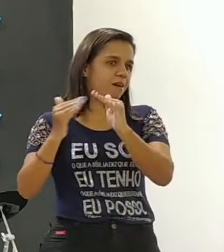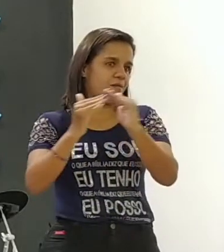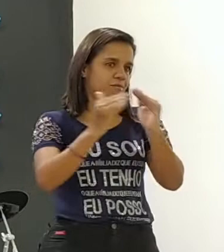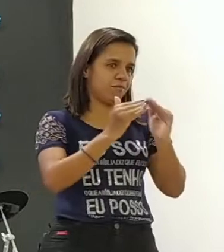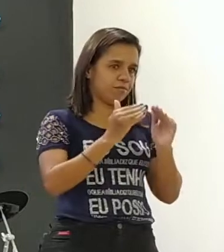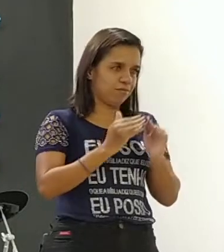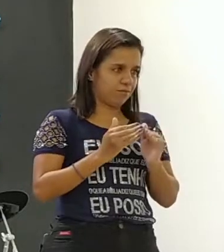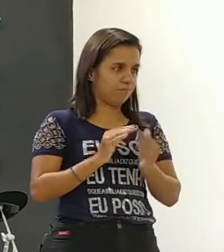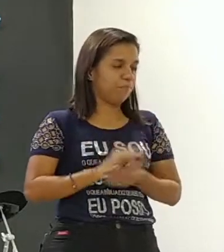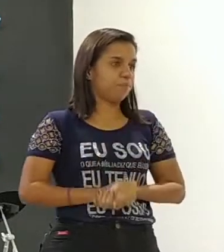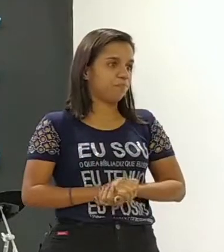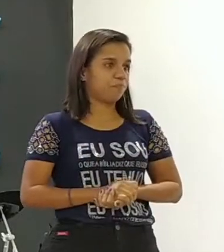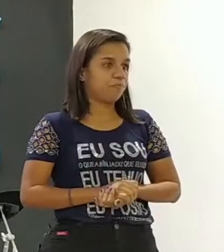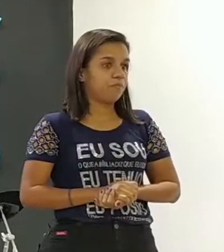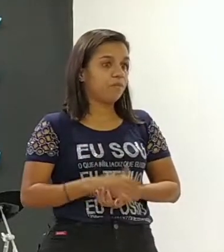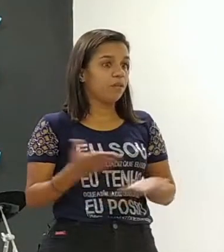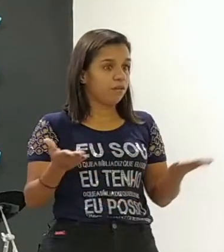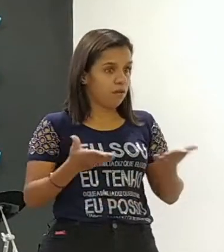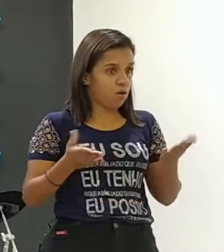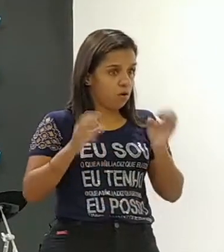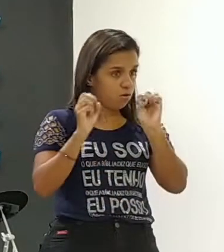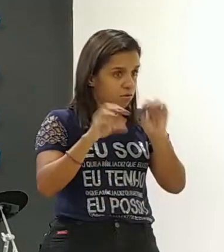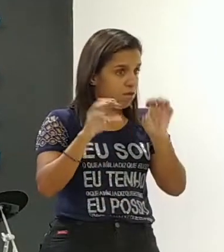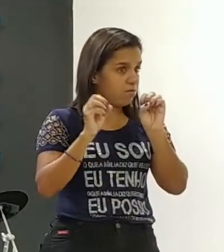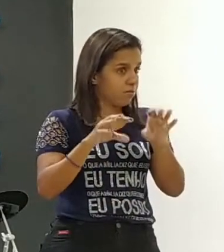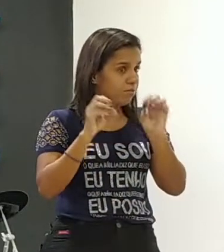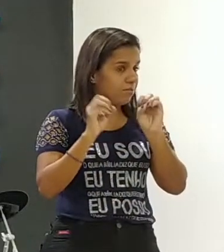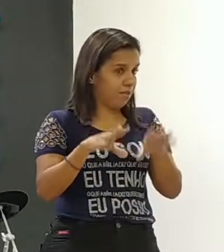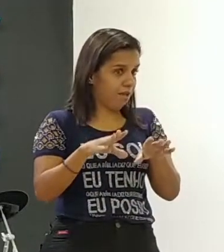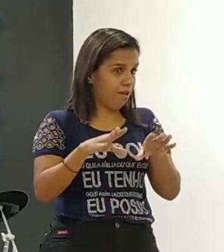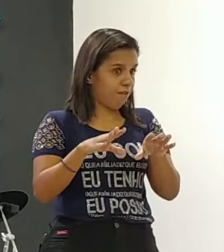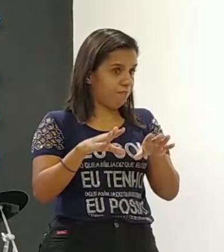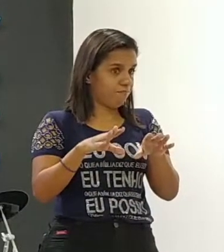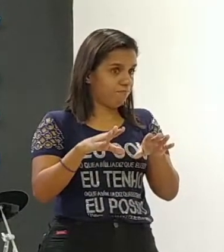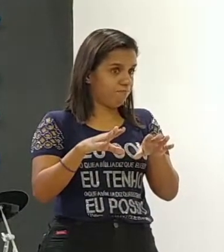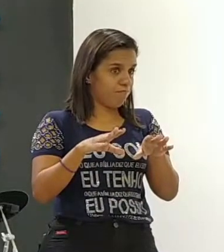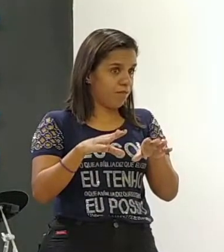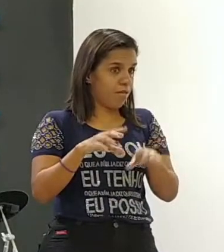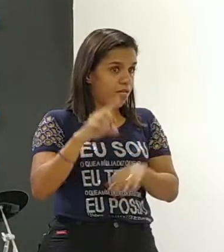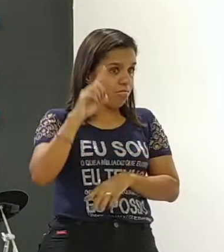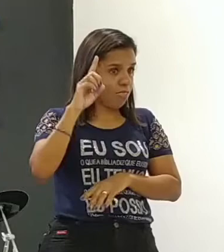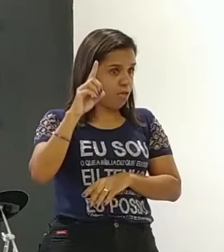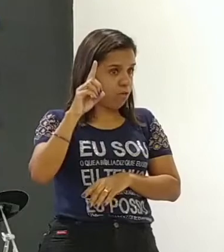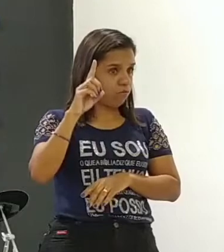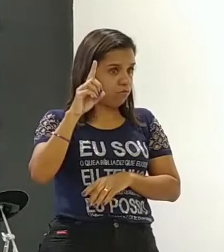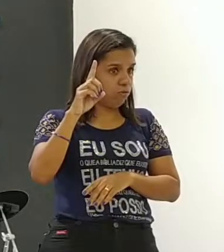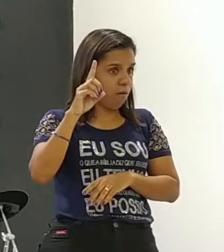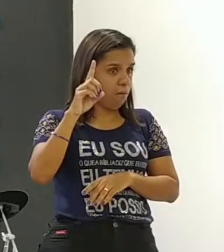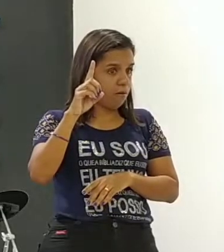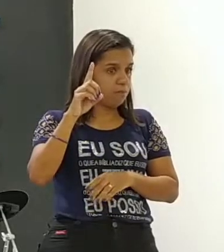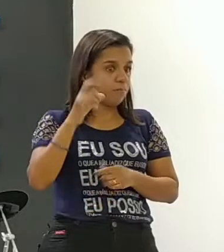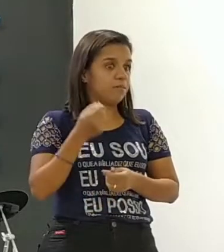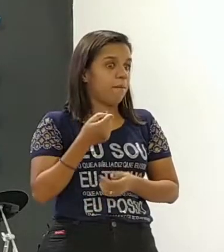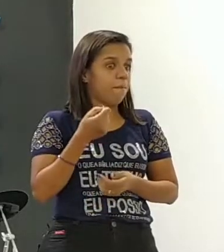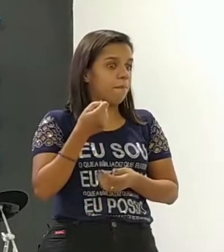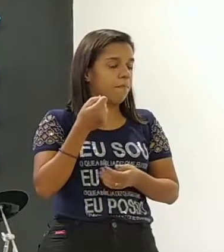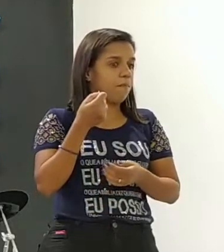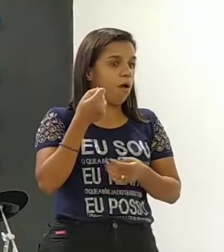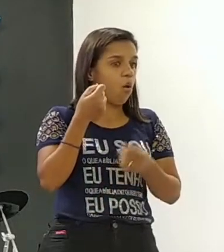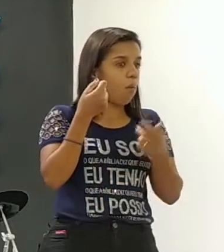coisa que eu aprendi há muito tempo. Deus não deve nada a ninguém. A ninguém.